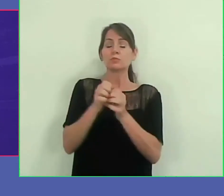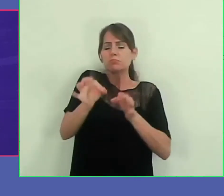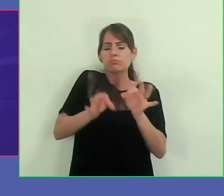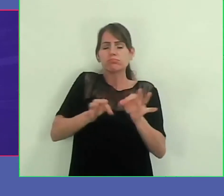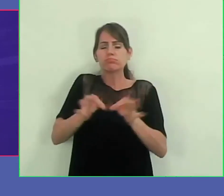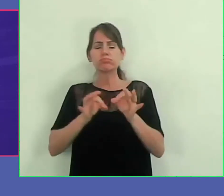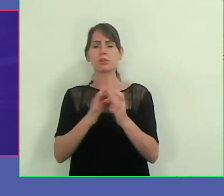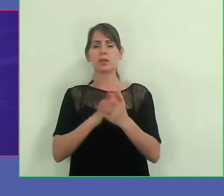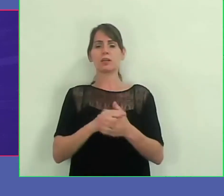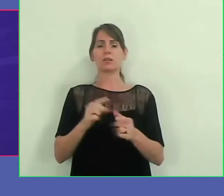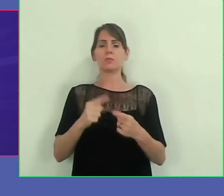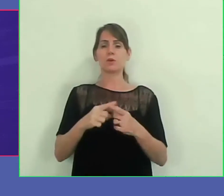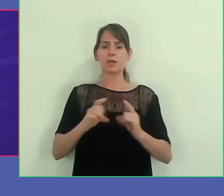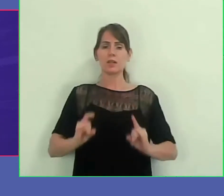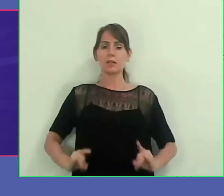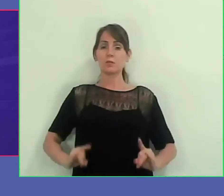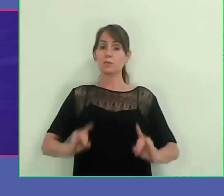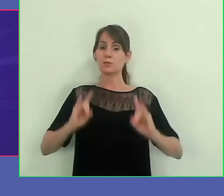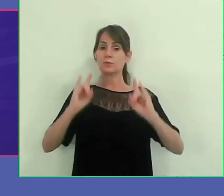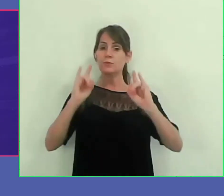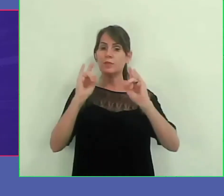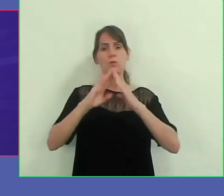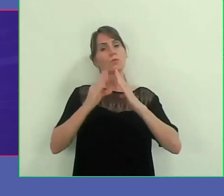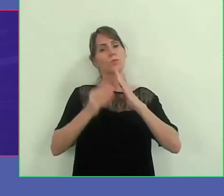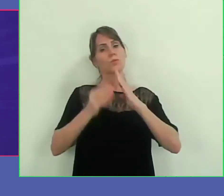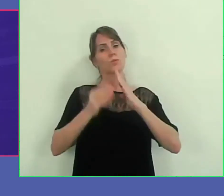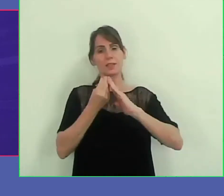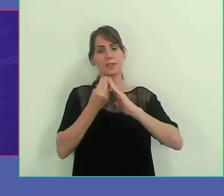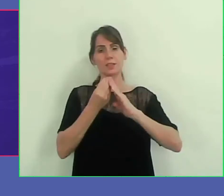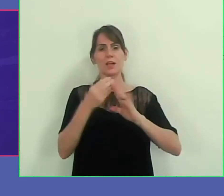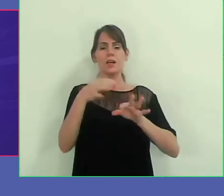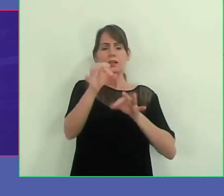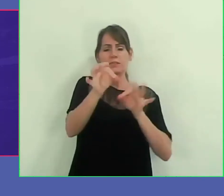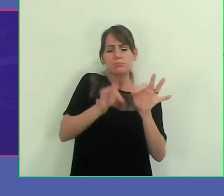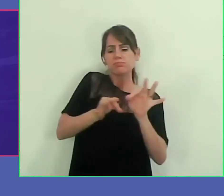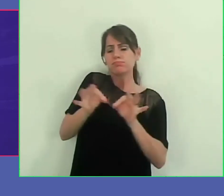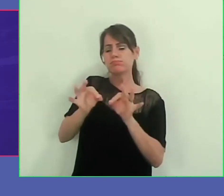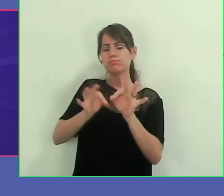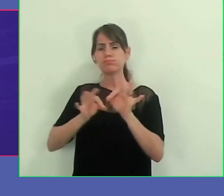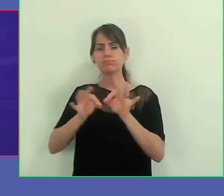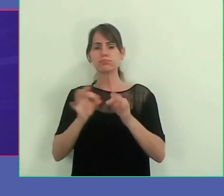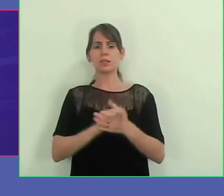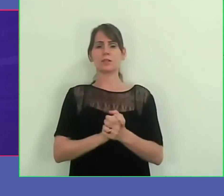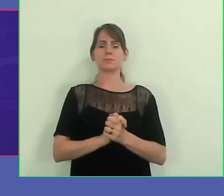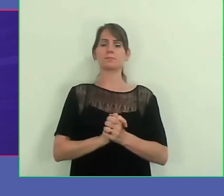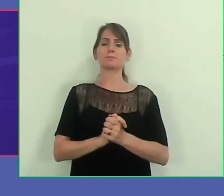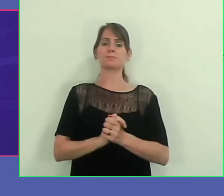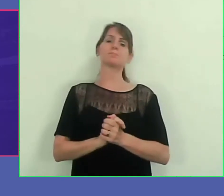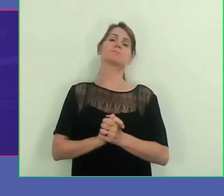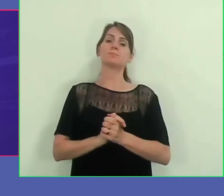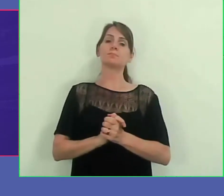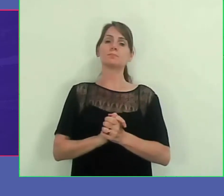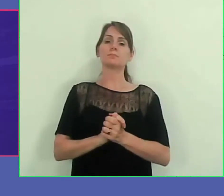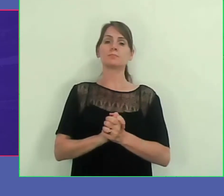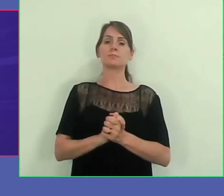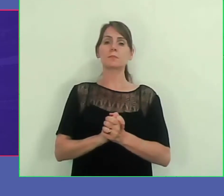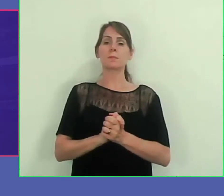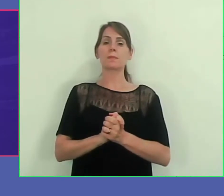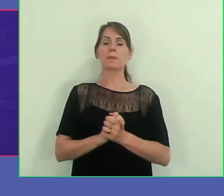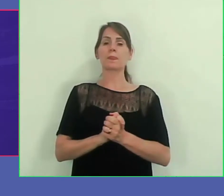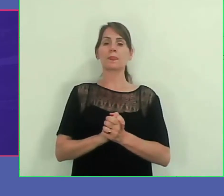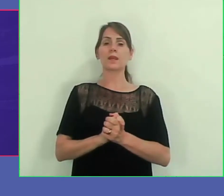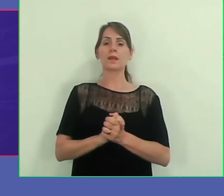pelo crescimento, cresce para o santuário ou o templo dedicado ao Senhor. Versículo